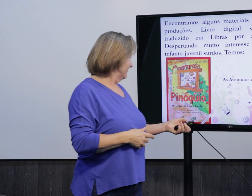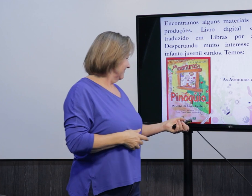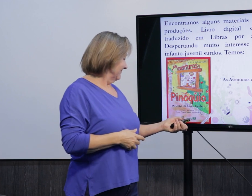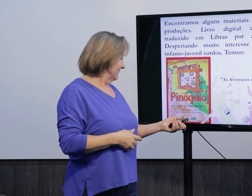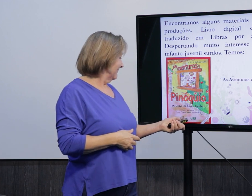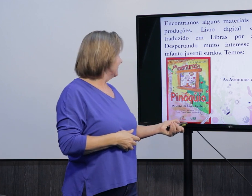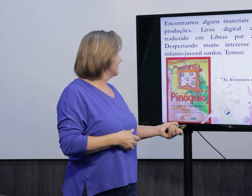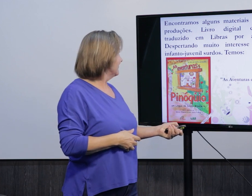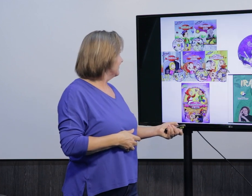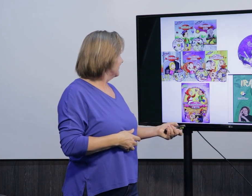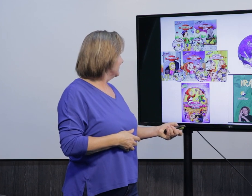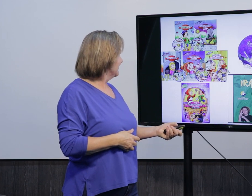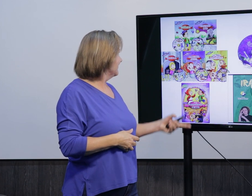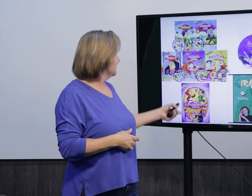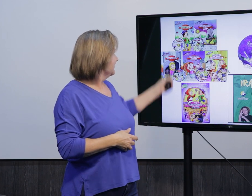todo em língua de sinais